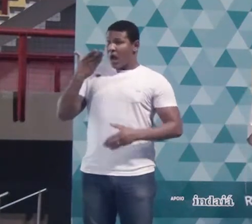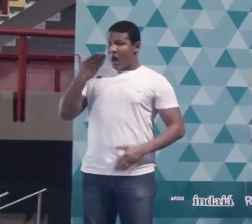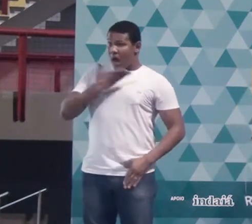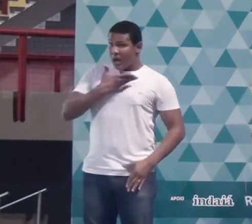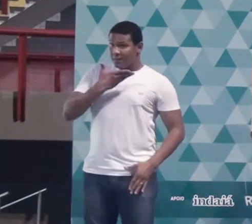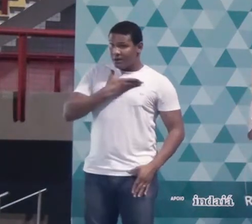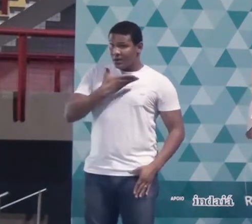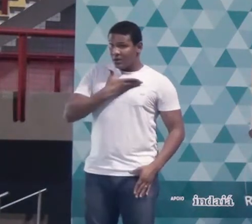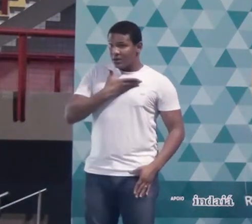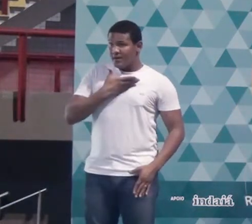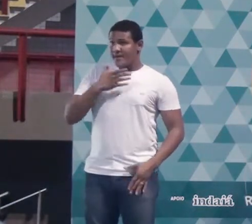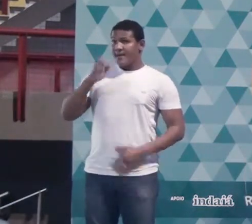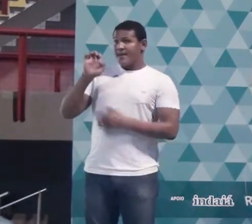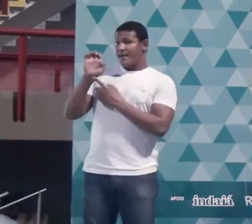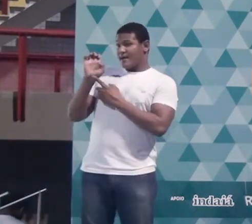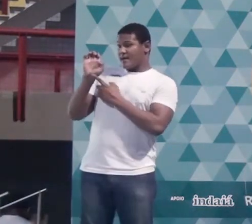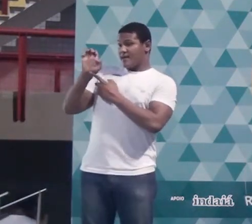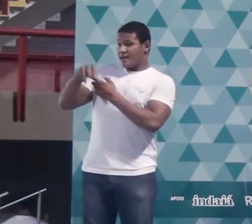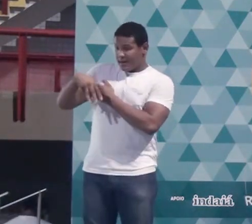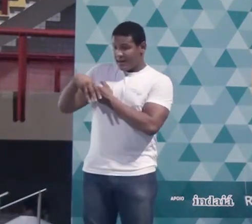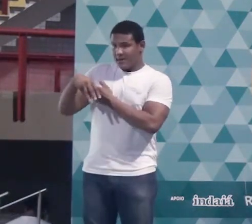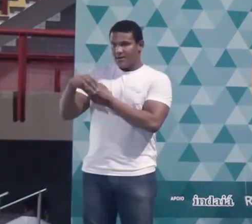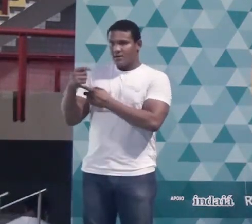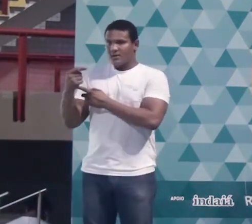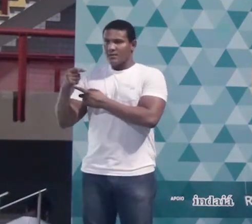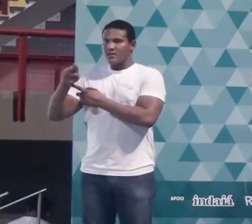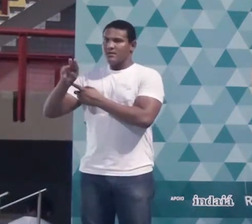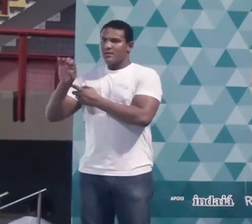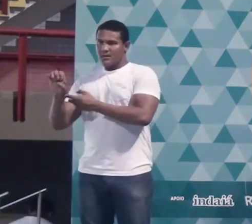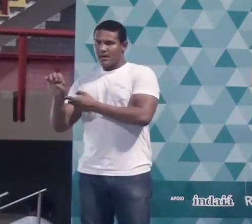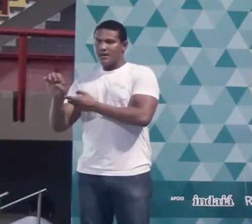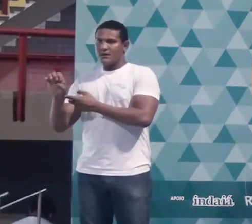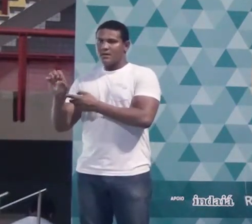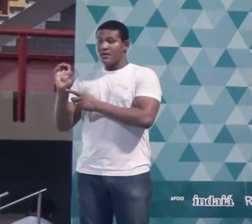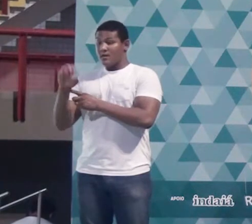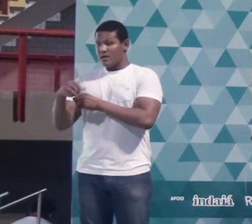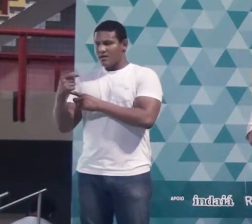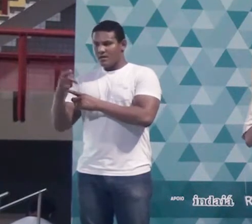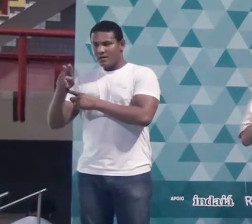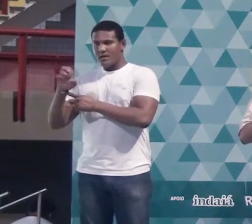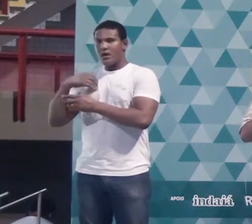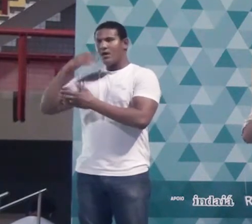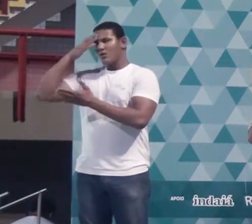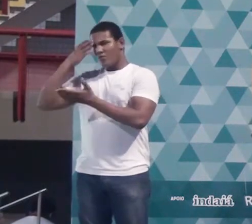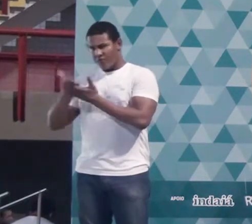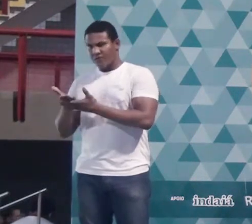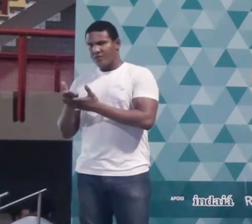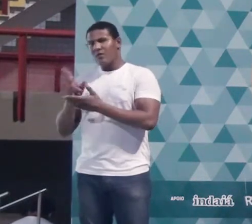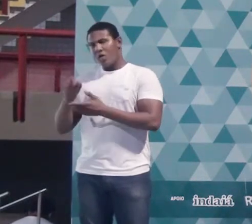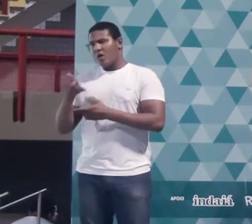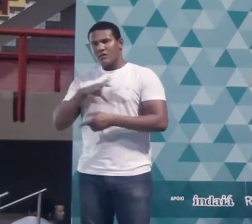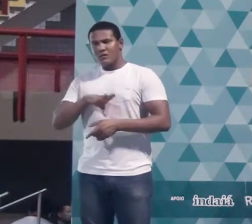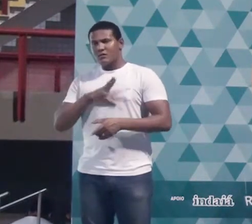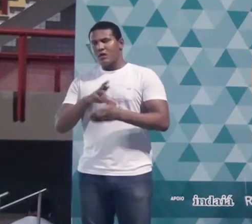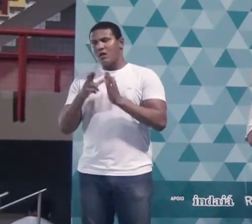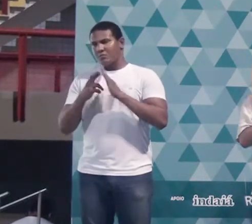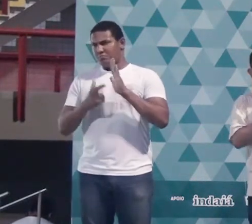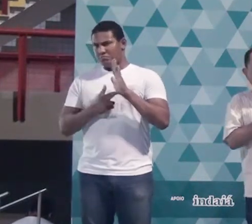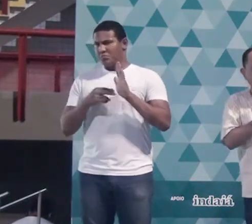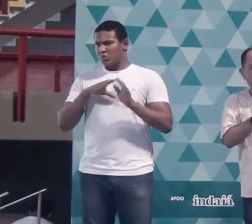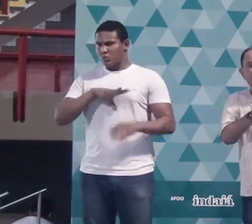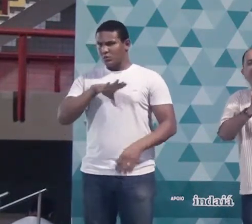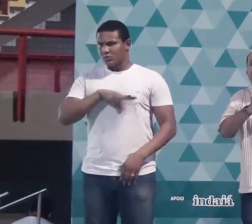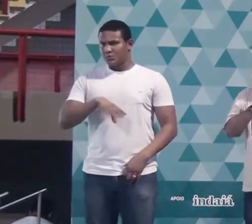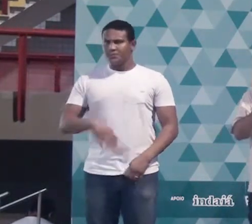amiga em que eu confio. Porque quem confia, confia em alguma coisa. Vamos aplicar a mesma coisa na questãozinha,